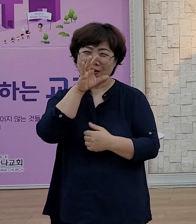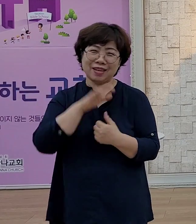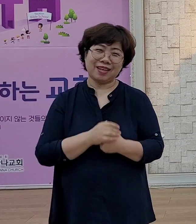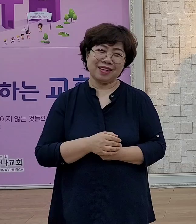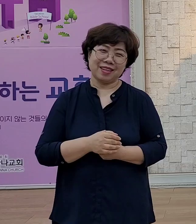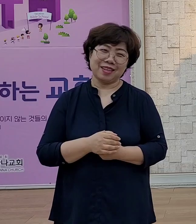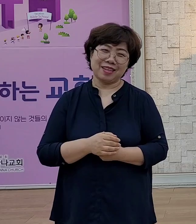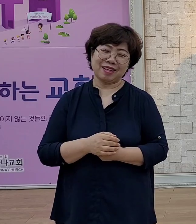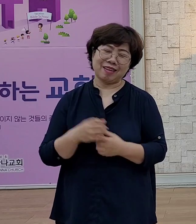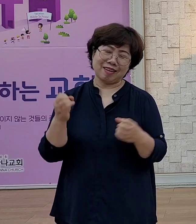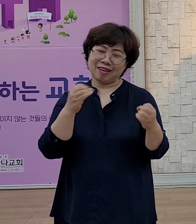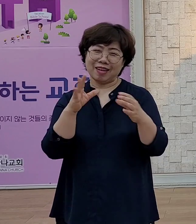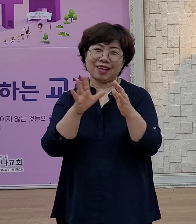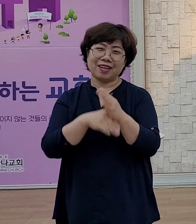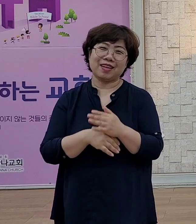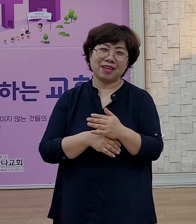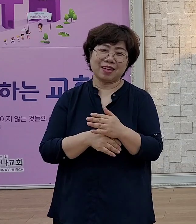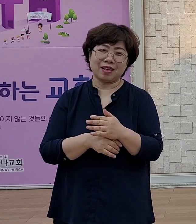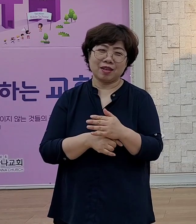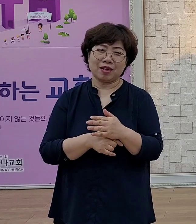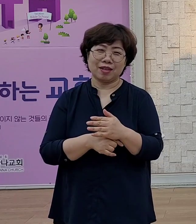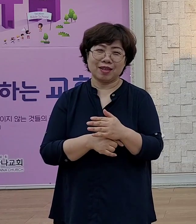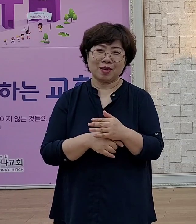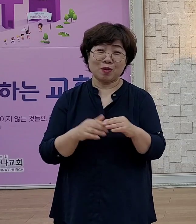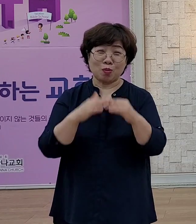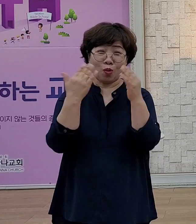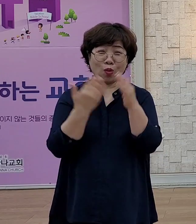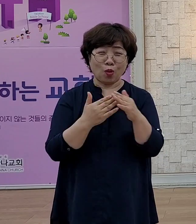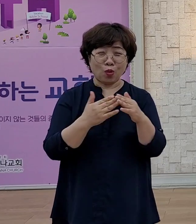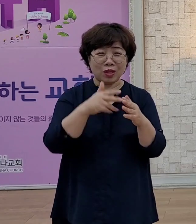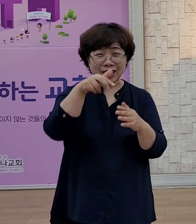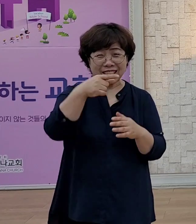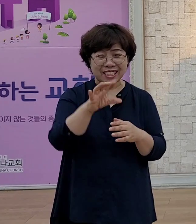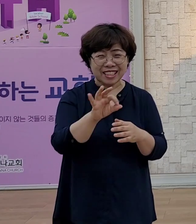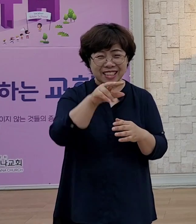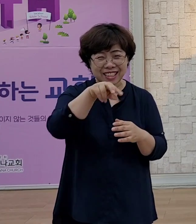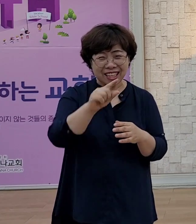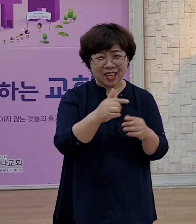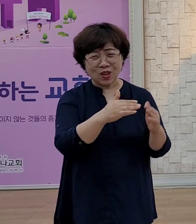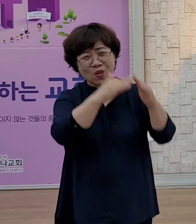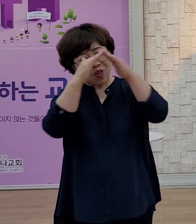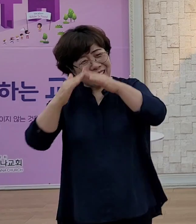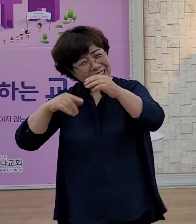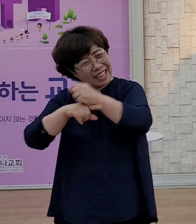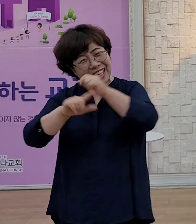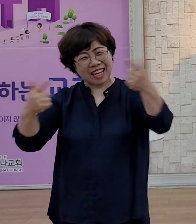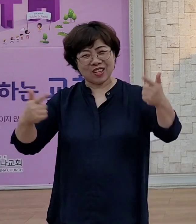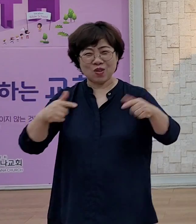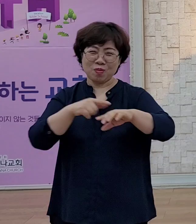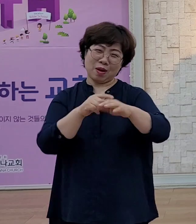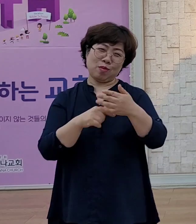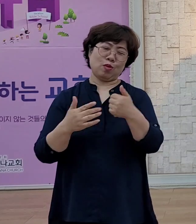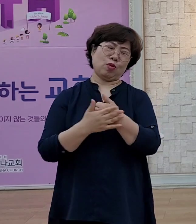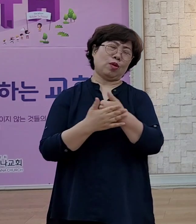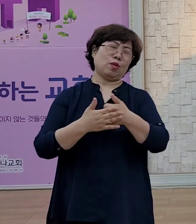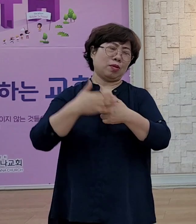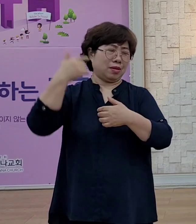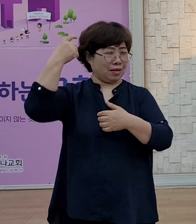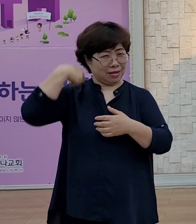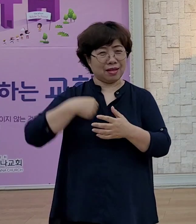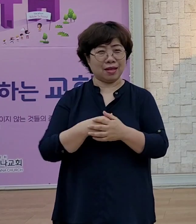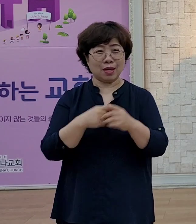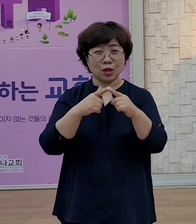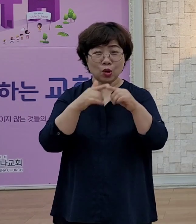제가 그 말 들었을 때, 여러분 전부 다 정산으로 이사 오라는 뜻이 아니라 참 제 마음 위로가 돼요. 참